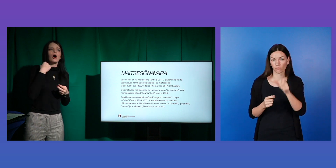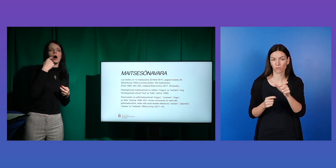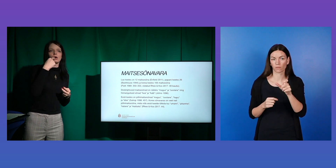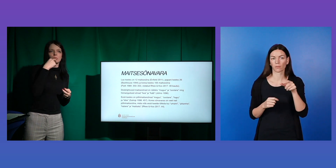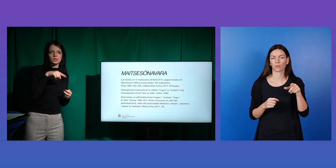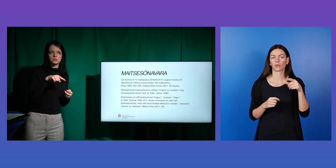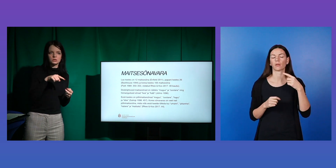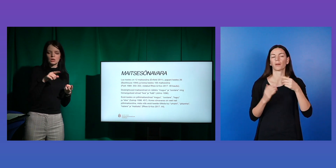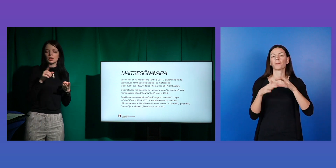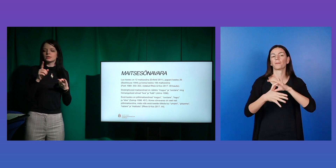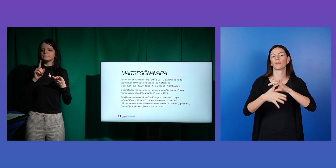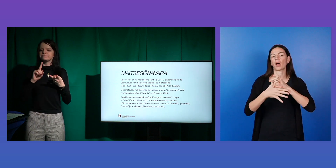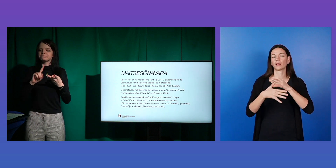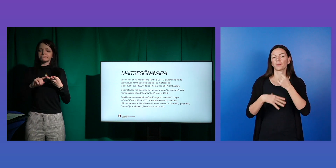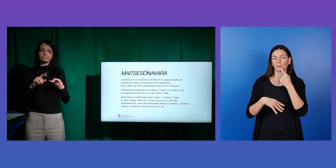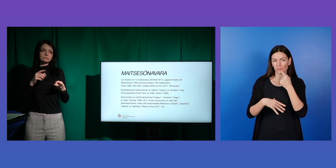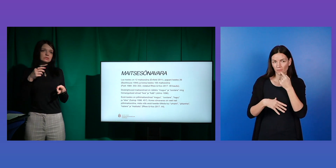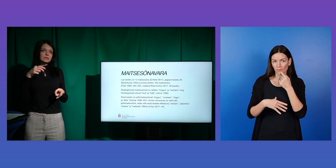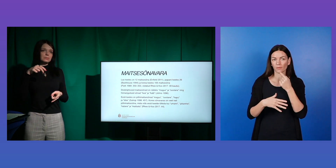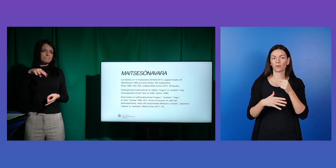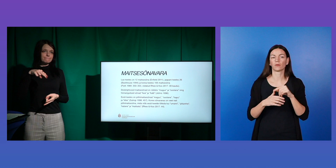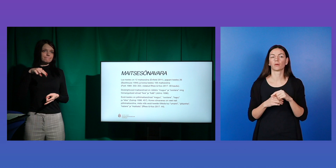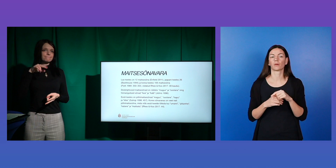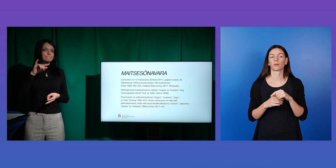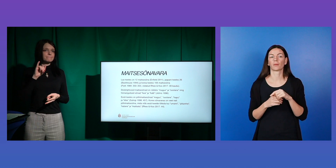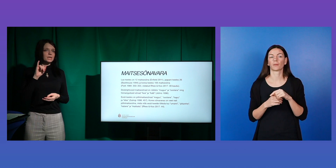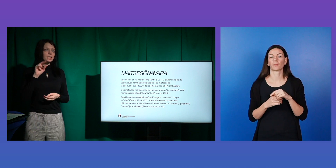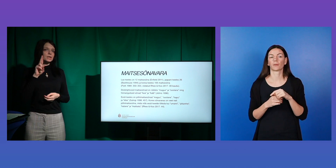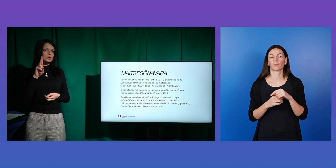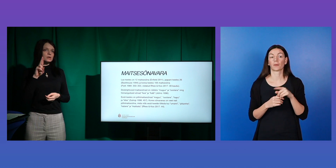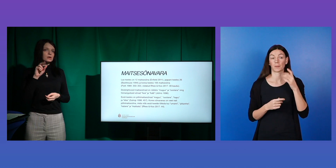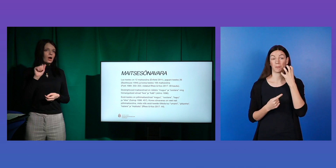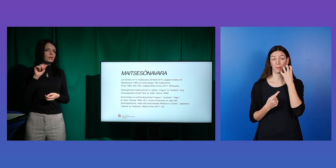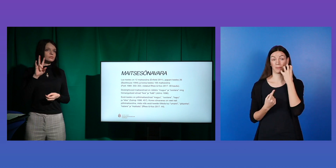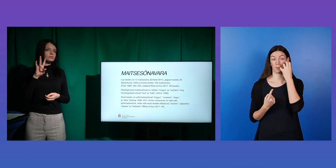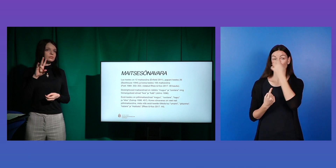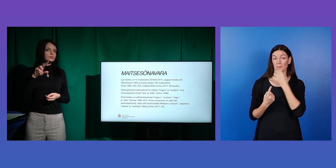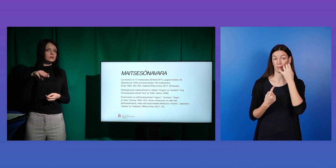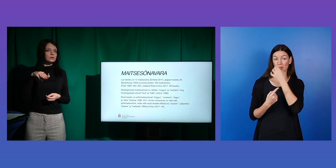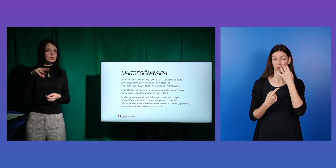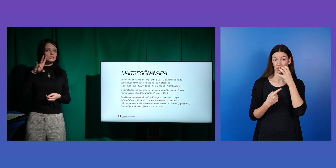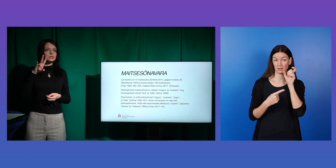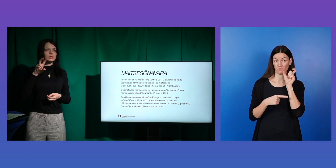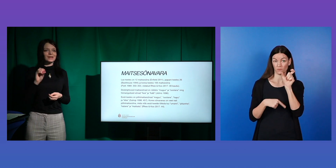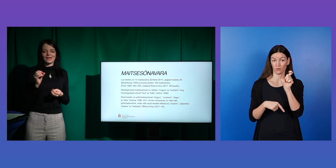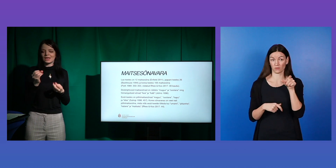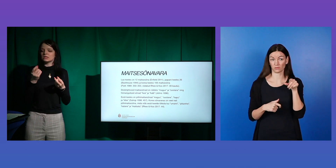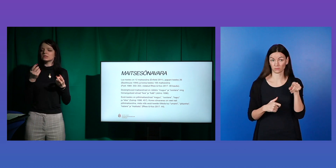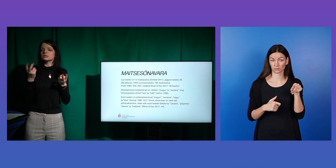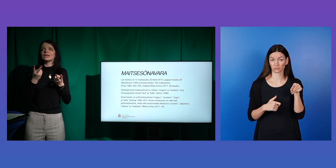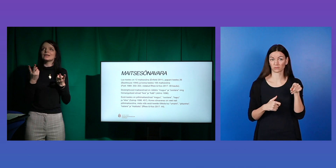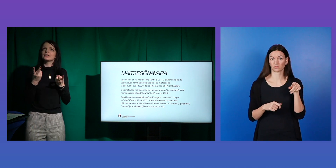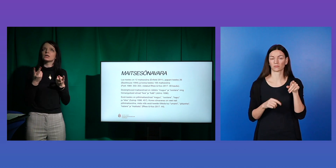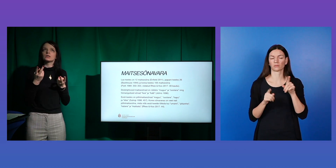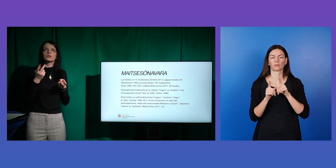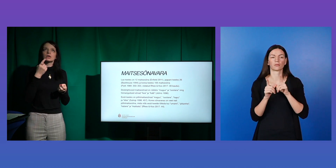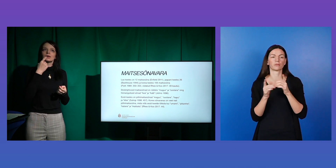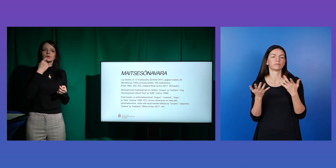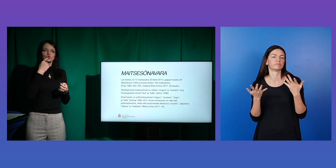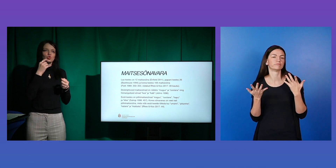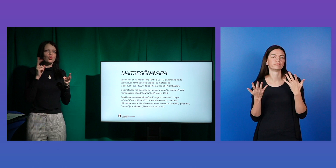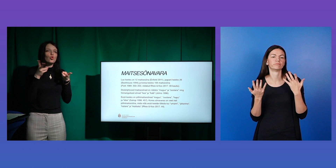Nii nagu ma ennemgi ütlesin, see umami on siis selline lihamaitse moodi, pikantne, see